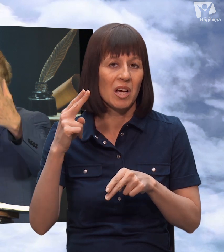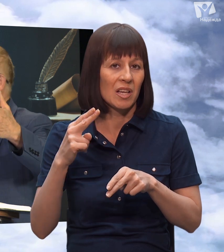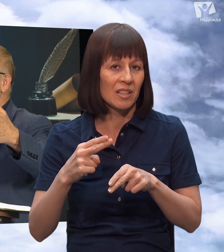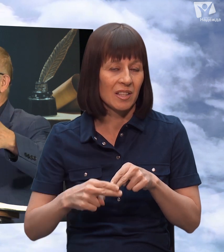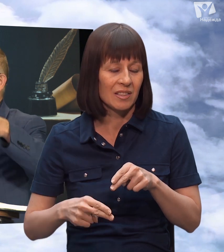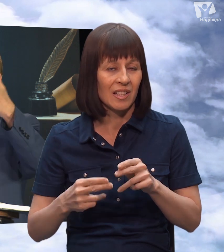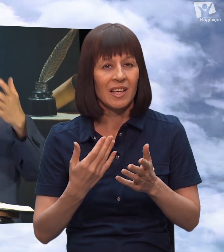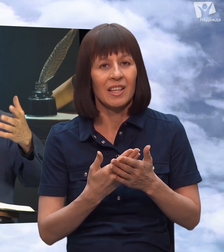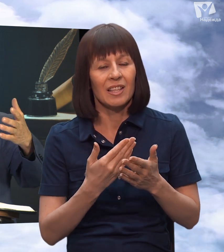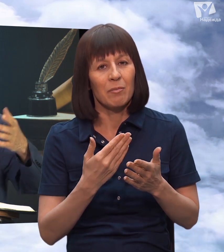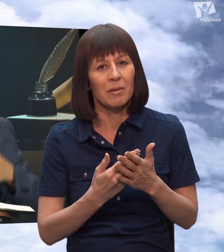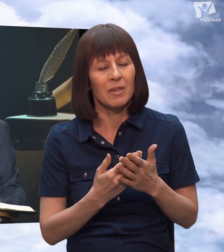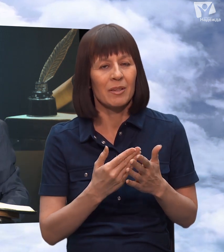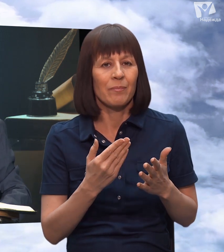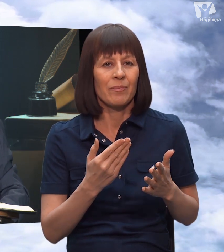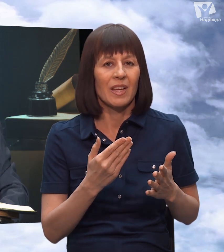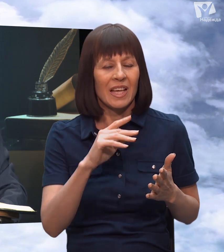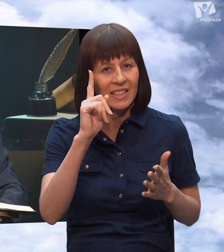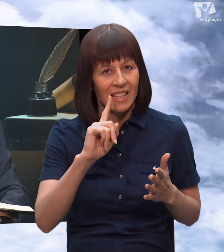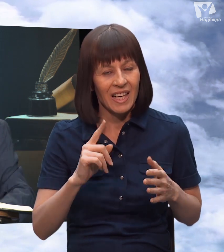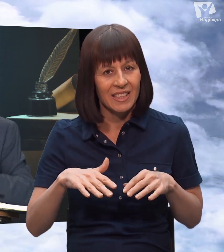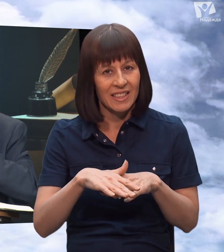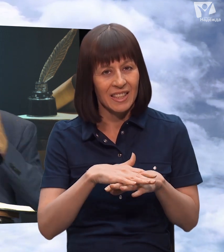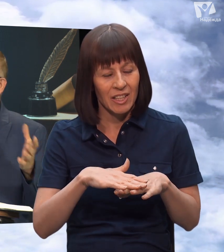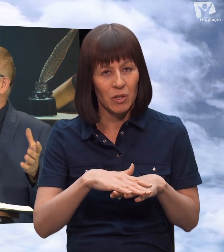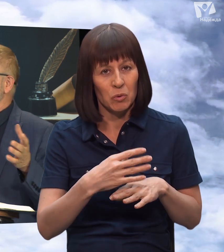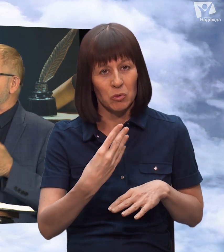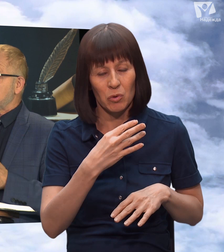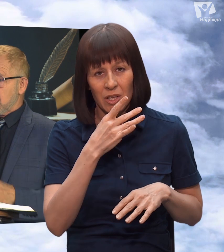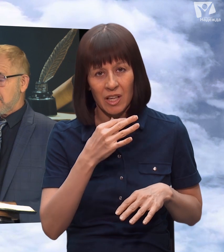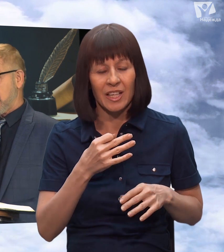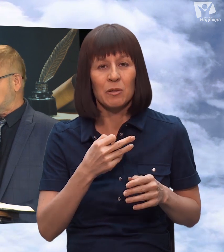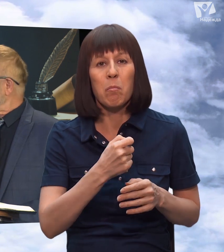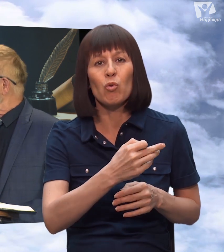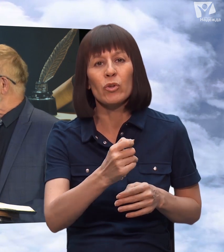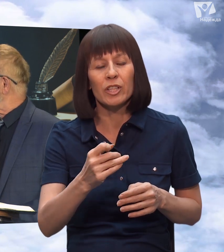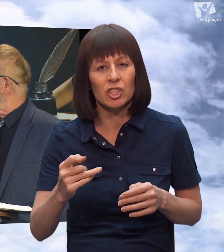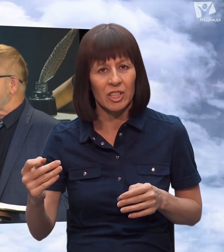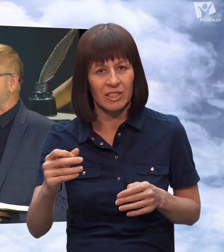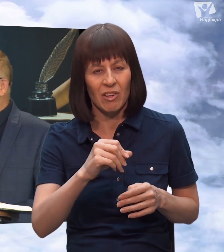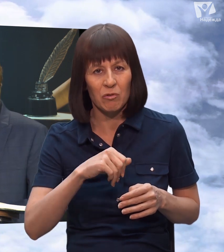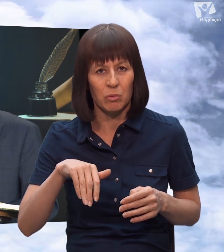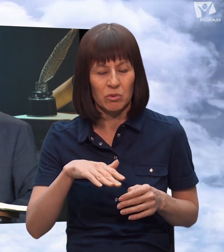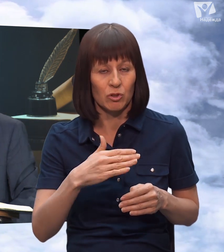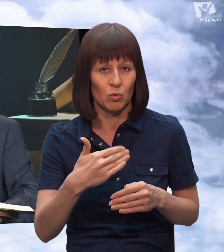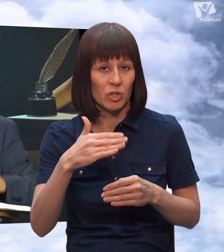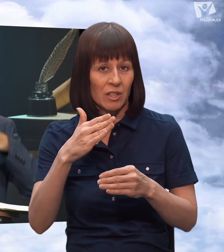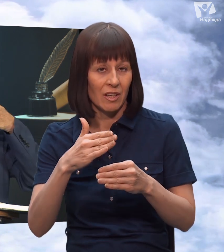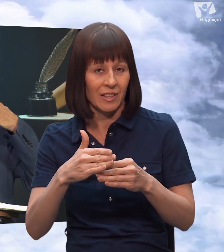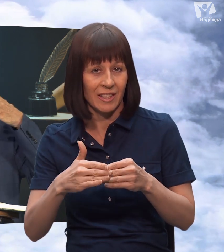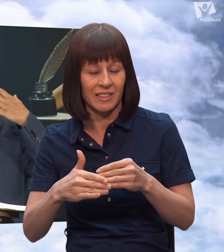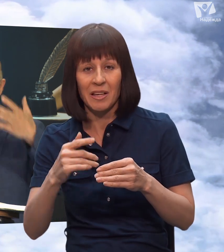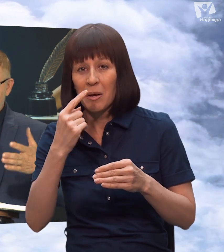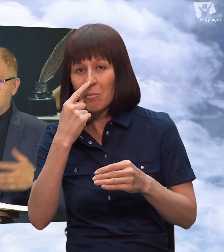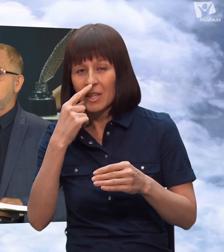границам небесного ханаана и и и в этом актуальность этой весте где